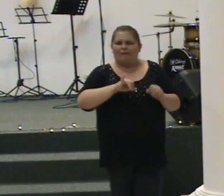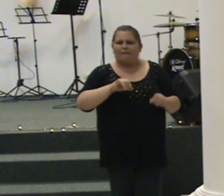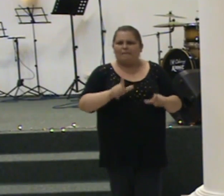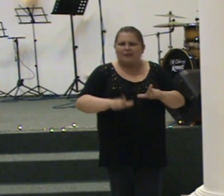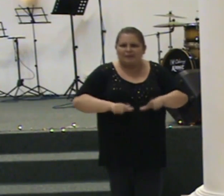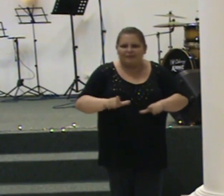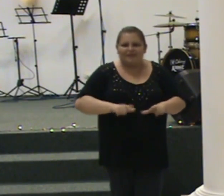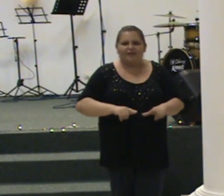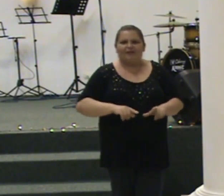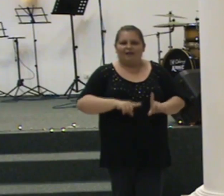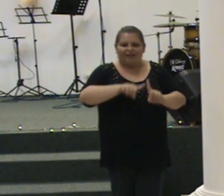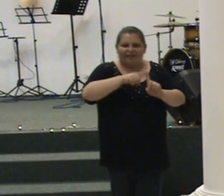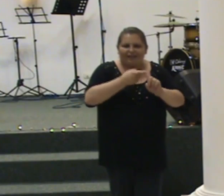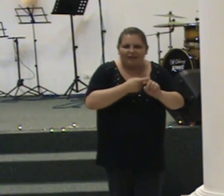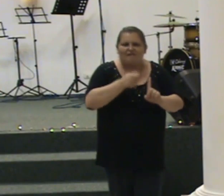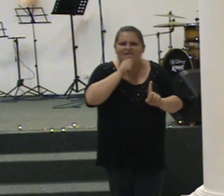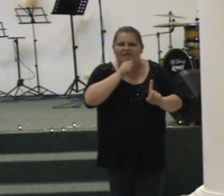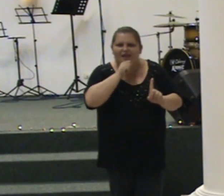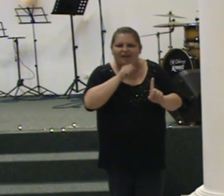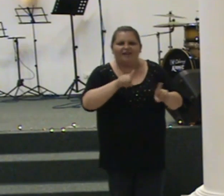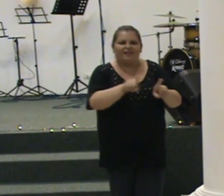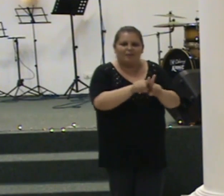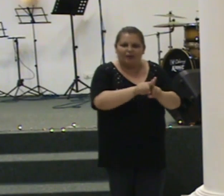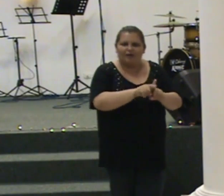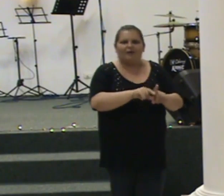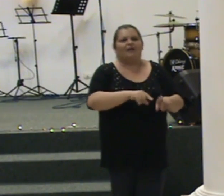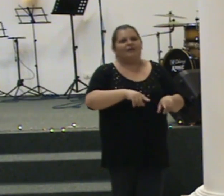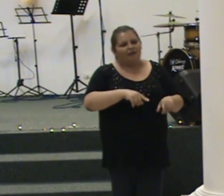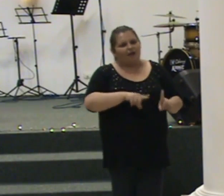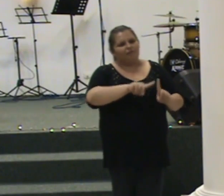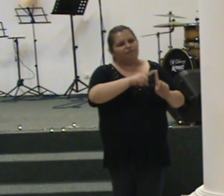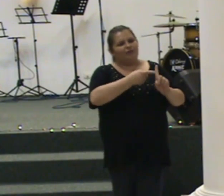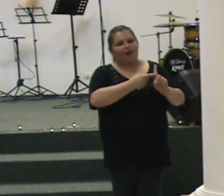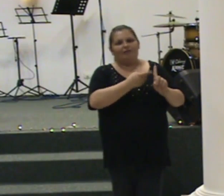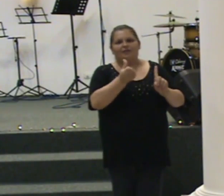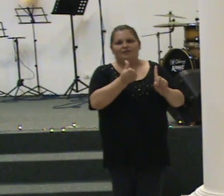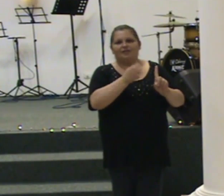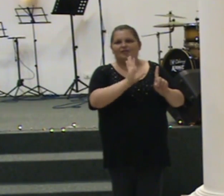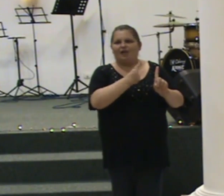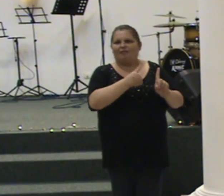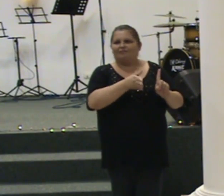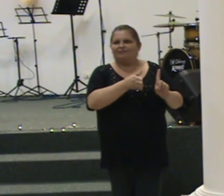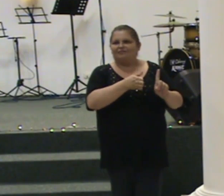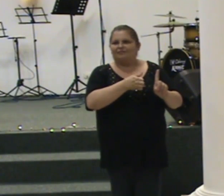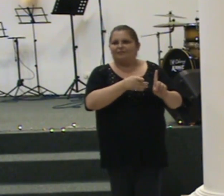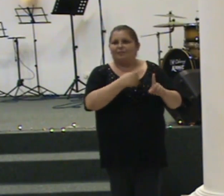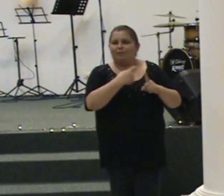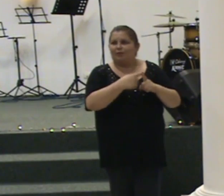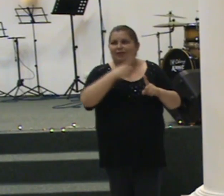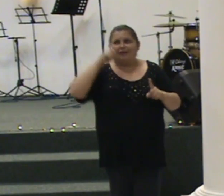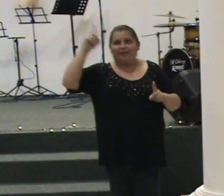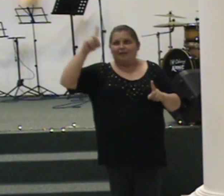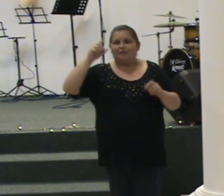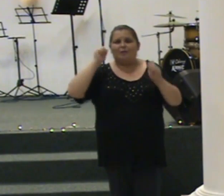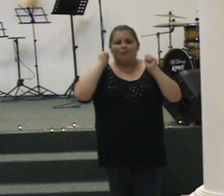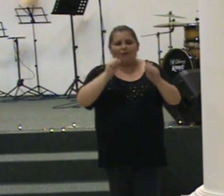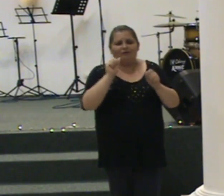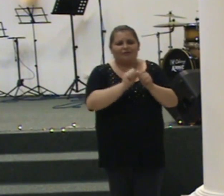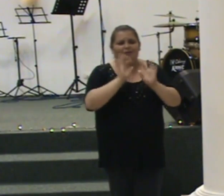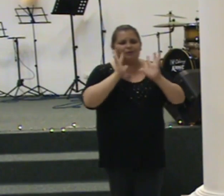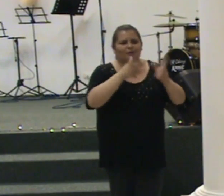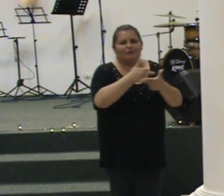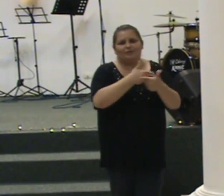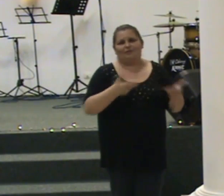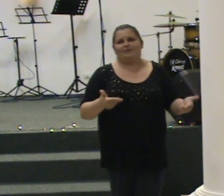já idosa. Aquela que era chamada estéril está de 6 meses. Por quê? Para Deus nada é impossível. E Maria